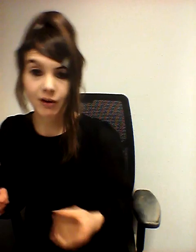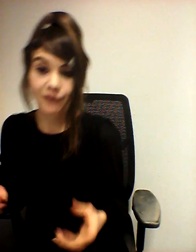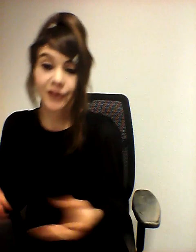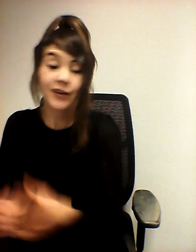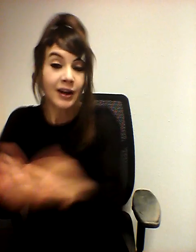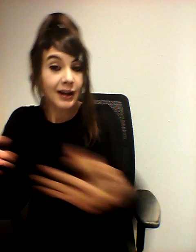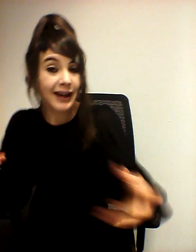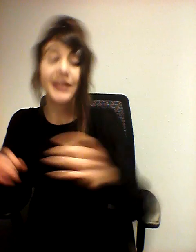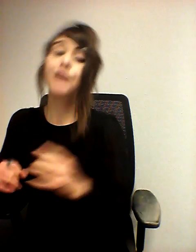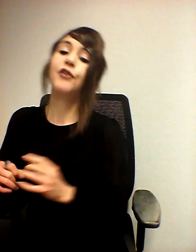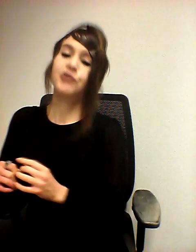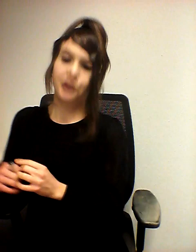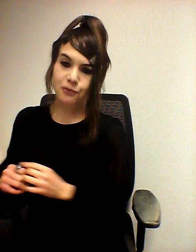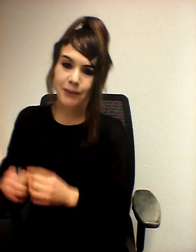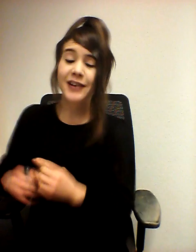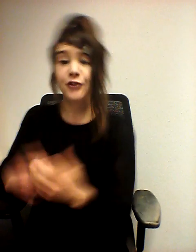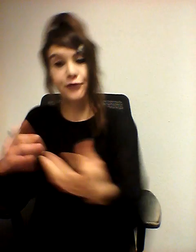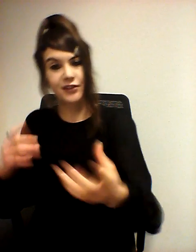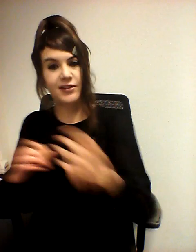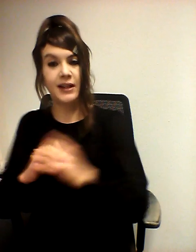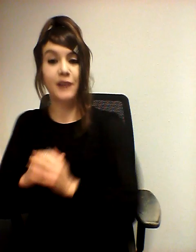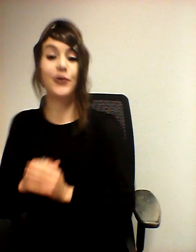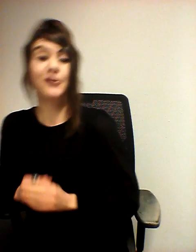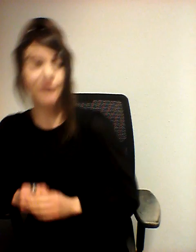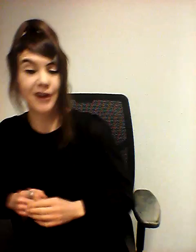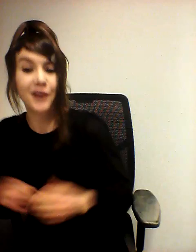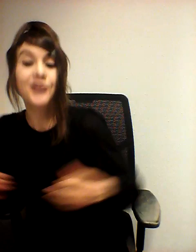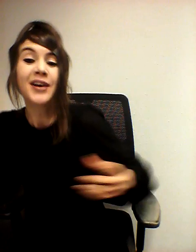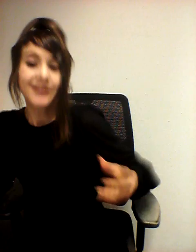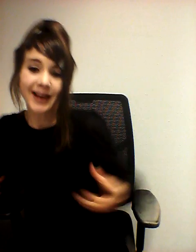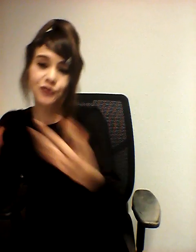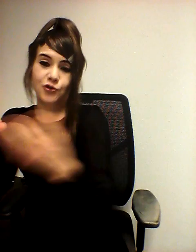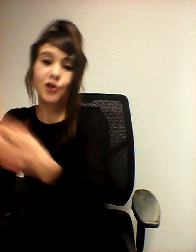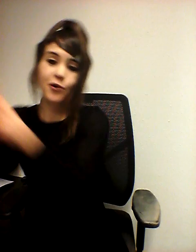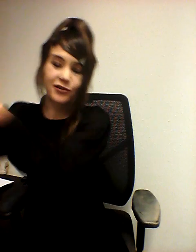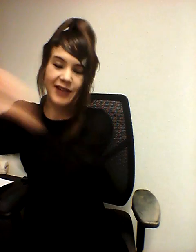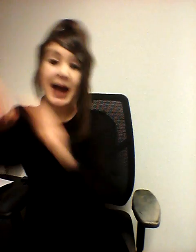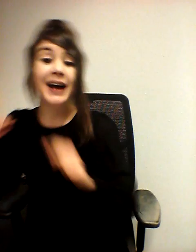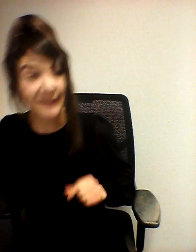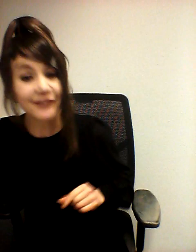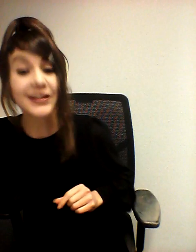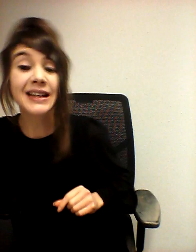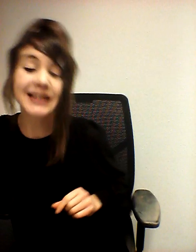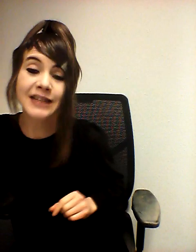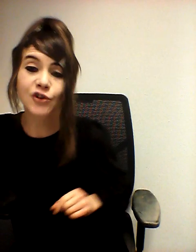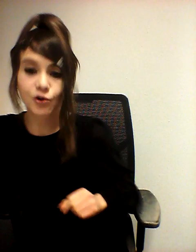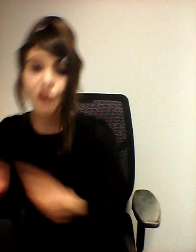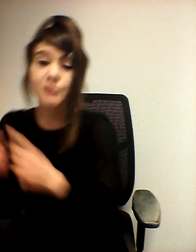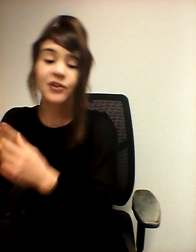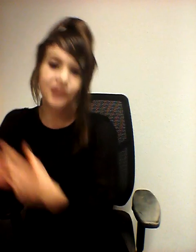belanden, gaan niet vanzelfsprekend verteerd worden, want daar is dus ook daar in die lysosomen zijn